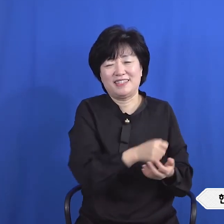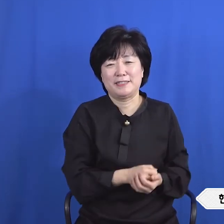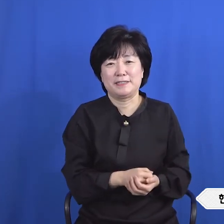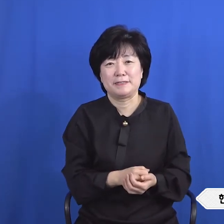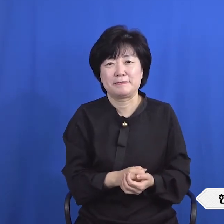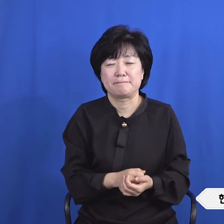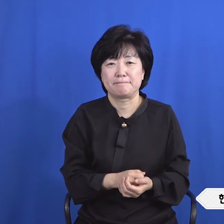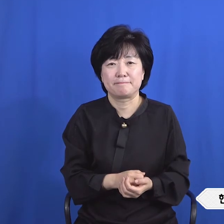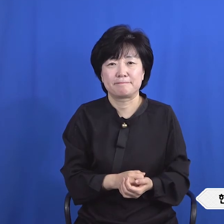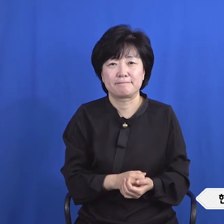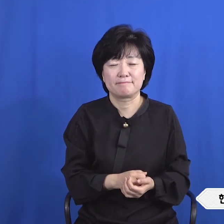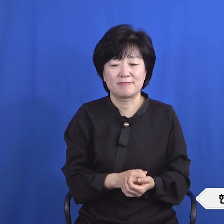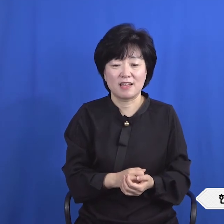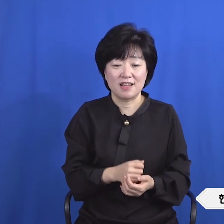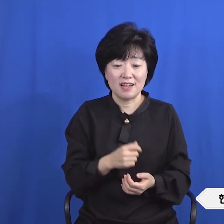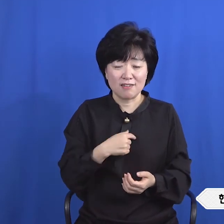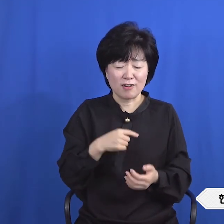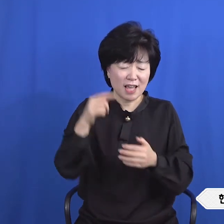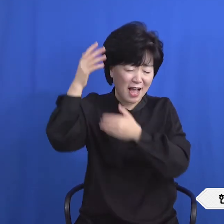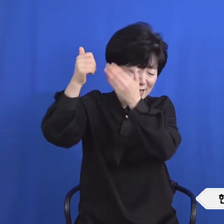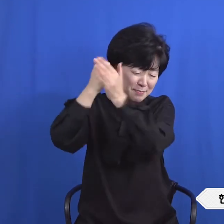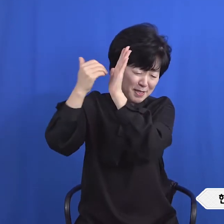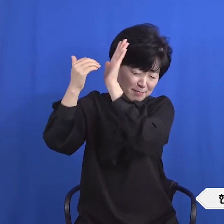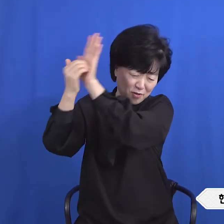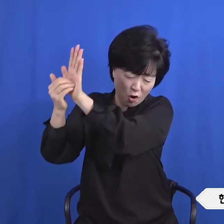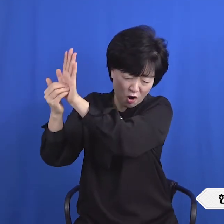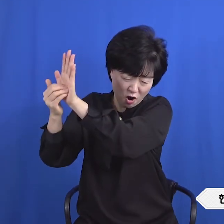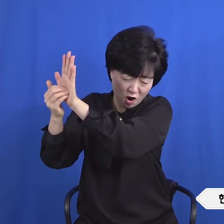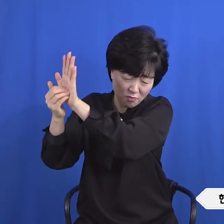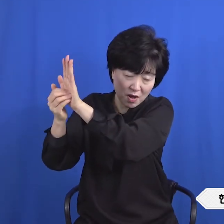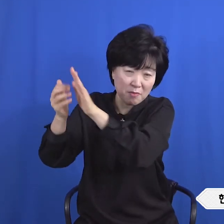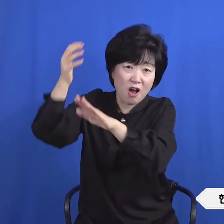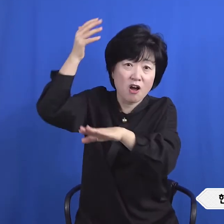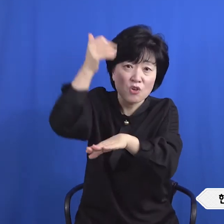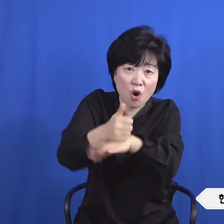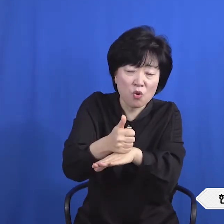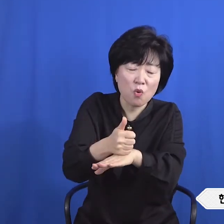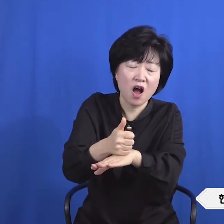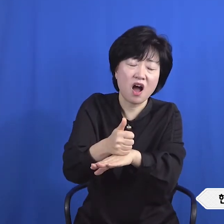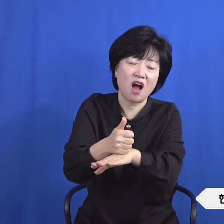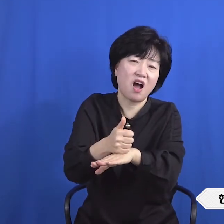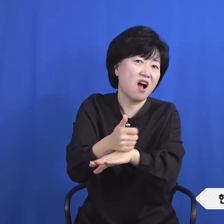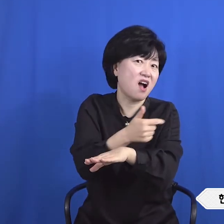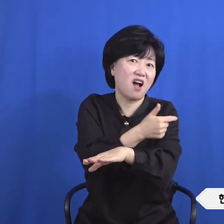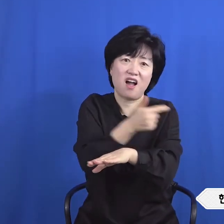자, 그러면 결과는 엄청납니다. 여러분,